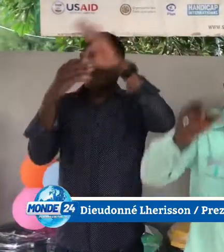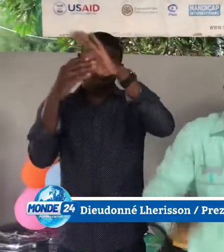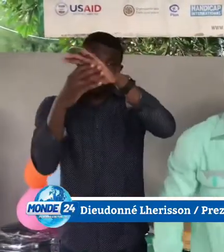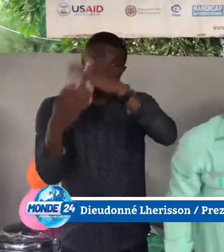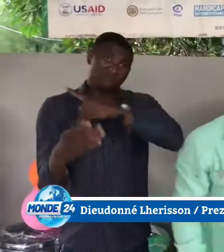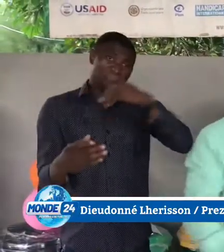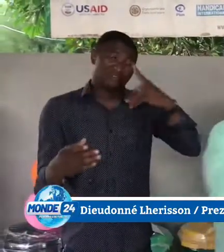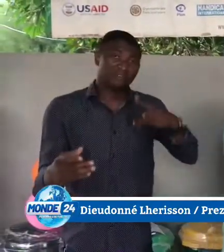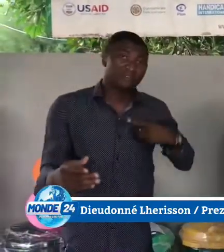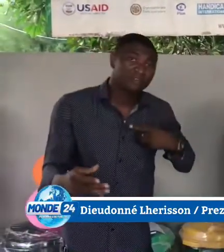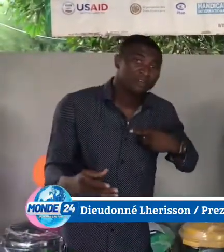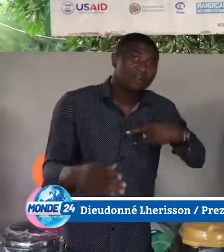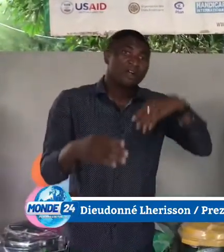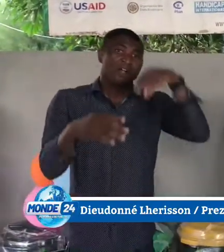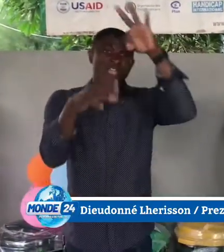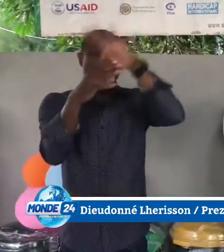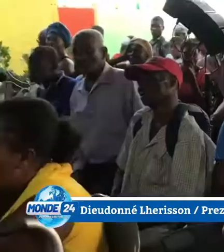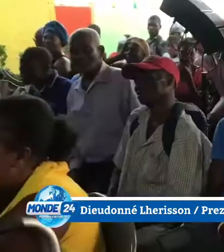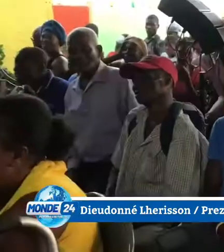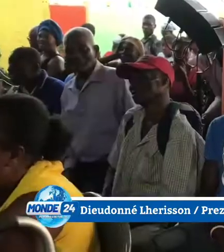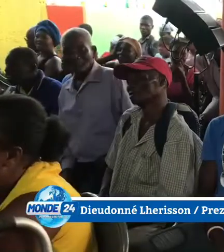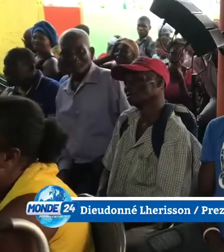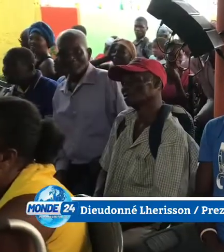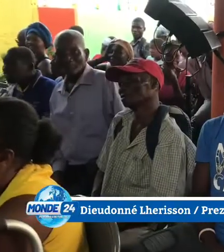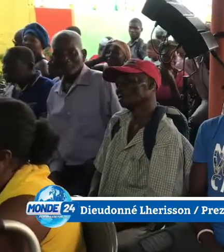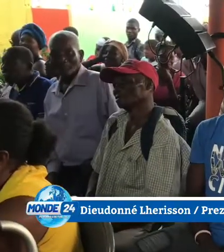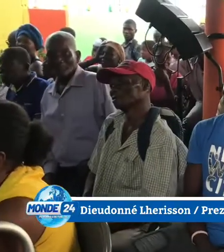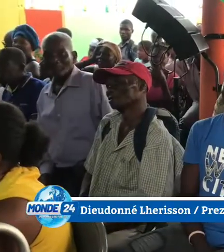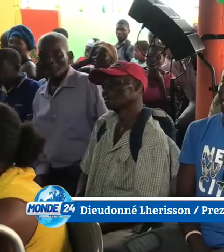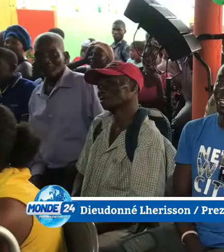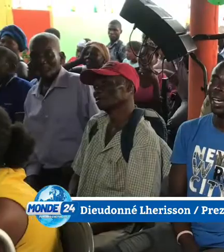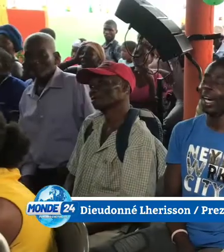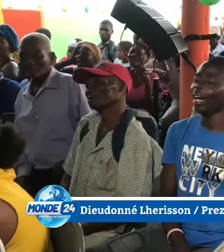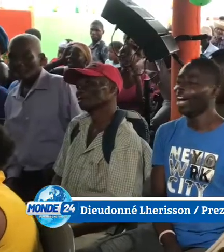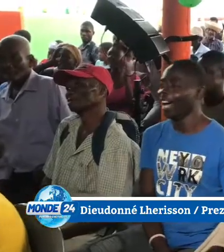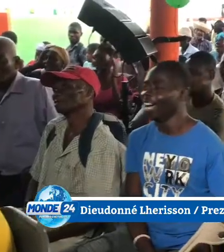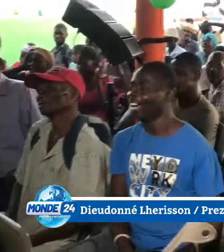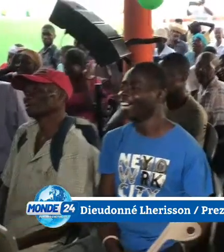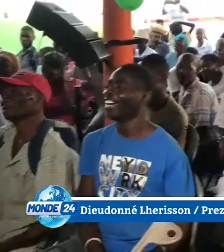député? Oui. Nous ne pouvons voter magistrat? Oui. Qui ça va faire pour nous?